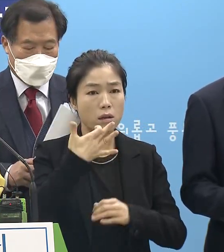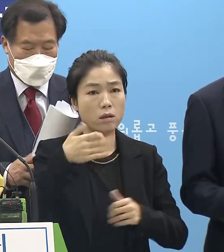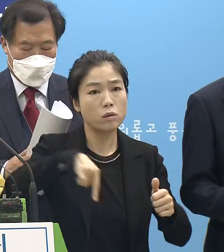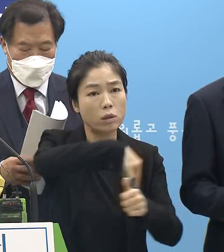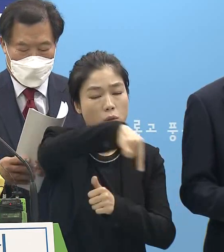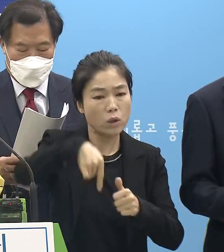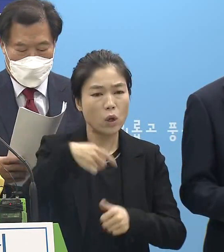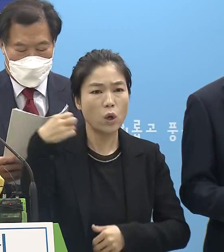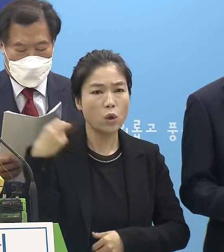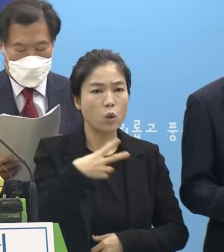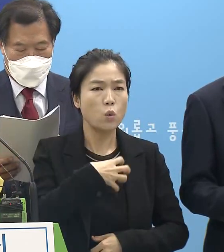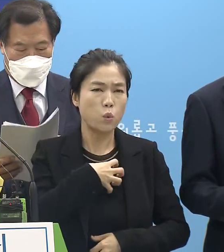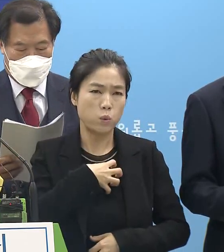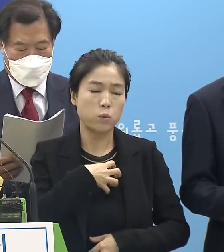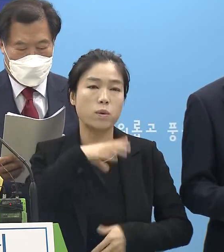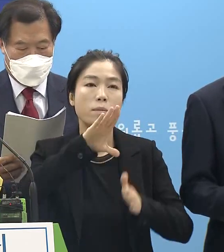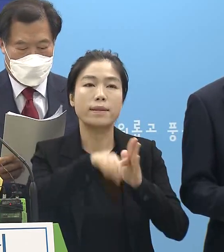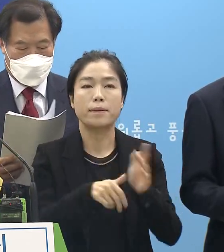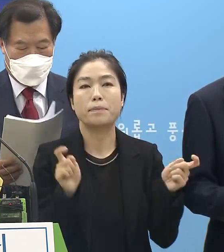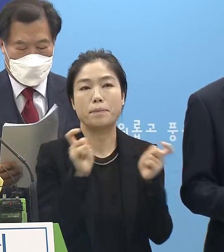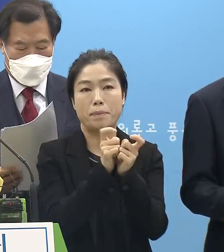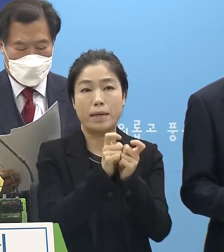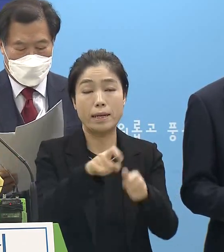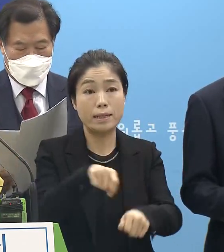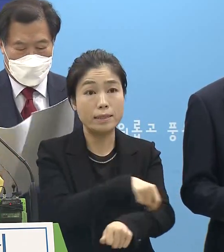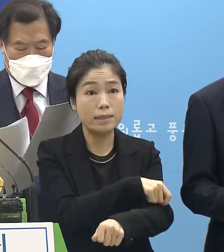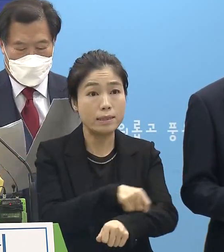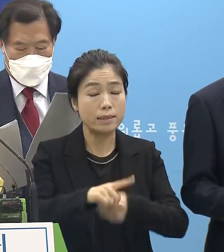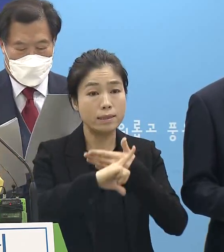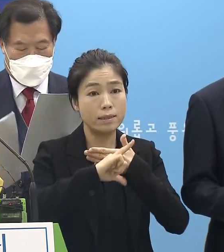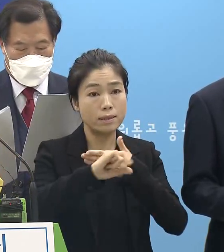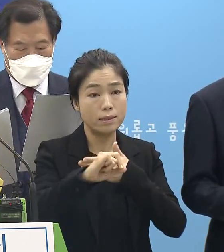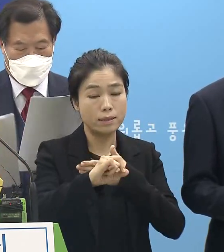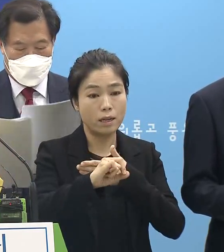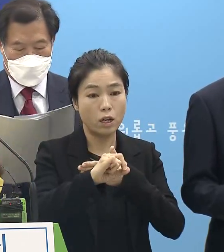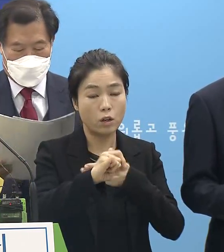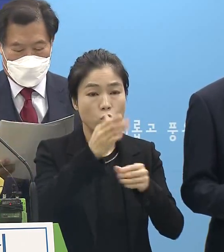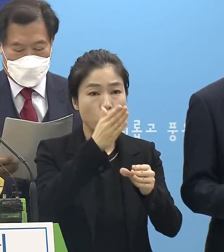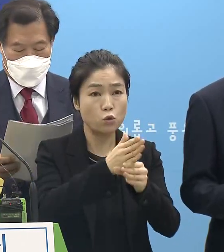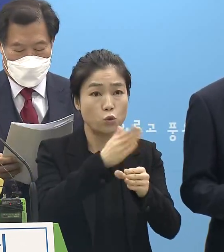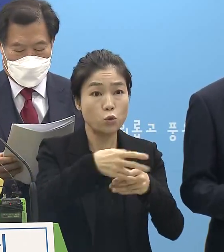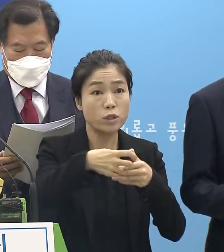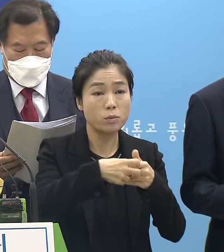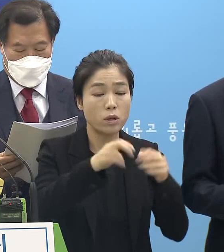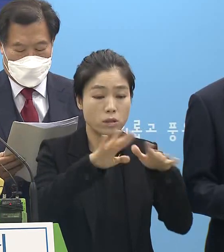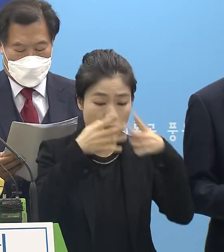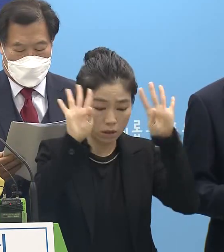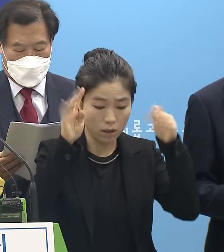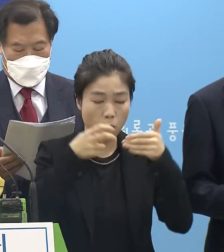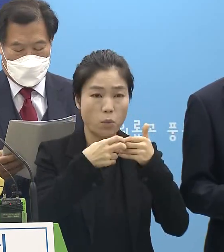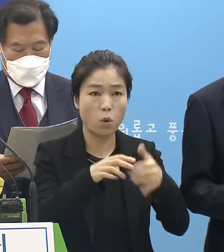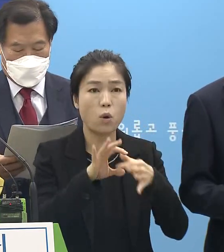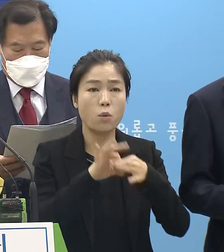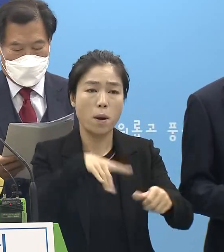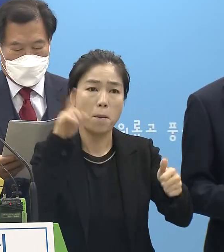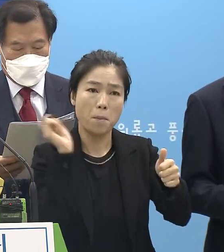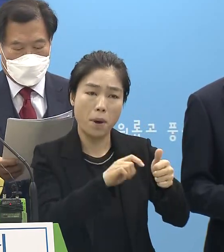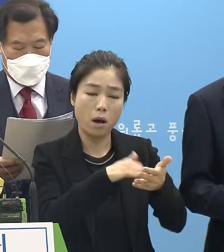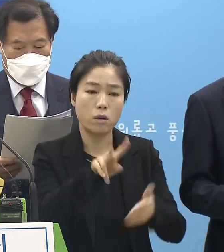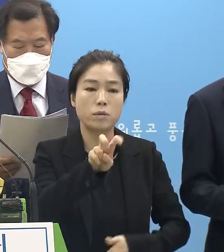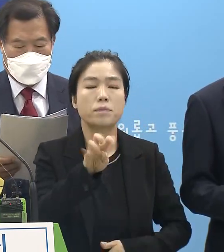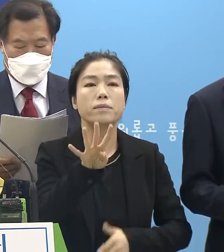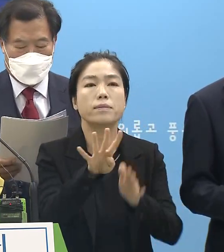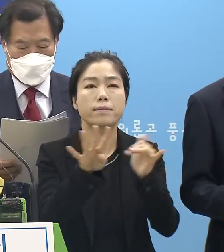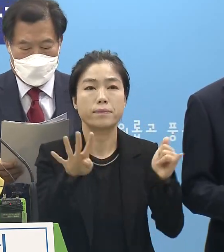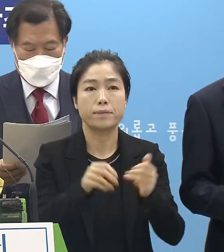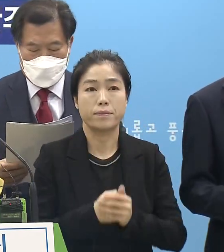또다시 위기 국면입니다. 특히 지역 거점 병원인 전남대병원 관련 확진자가